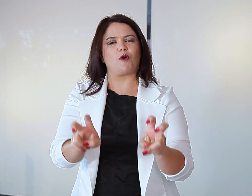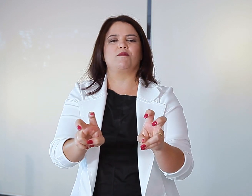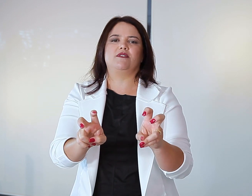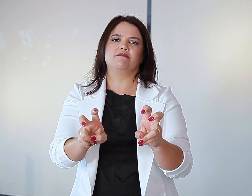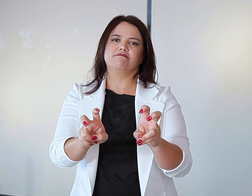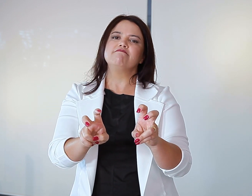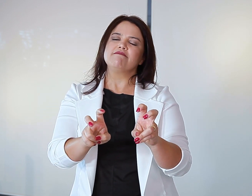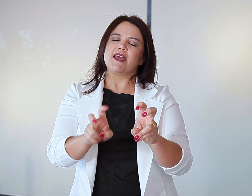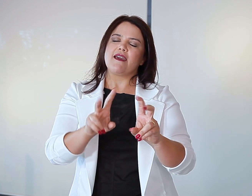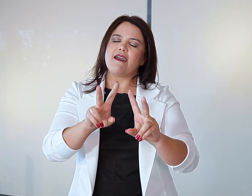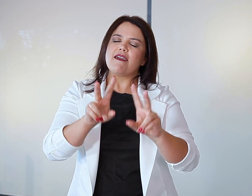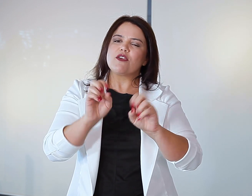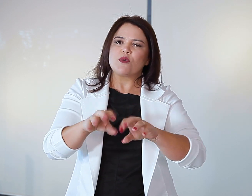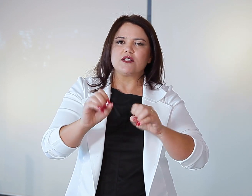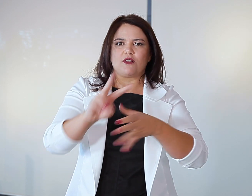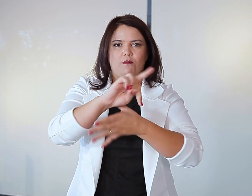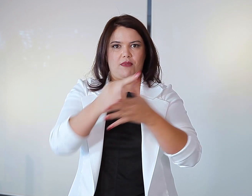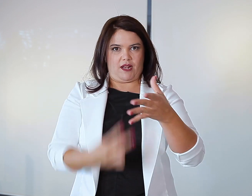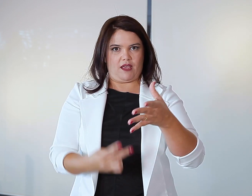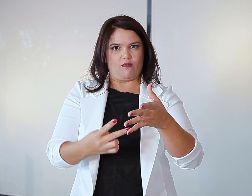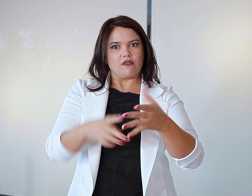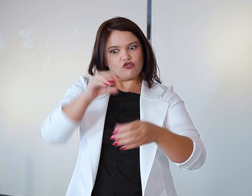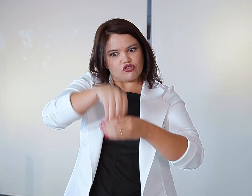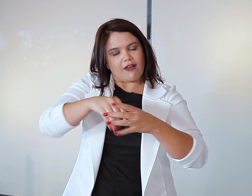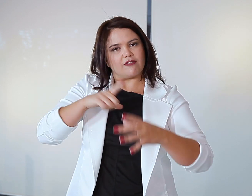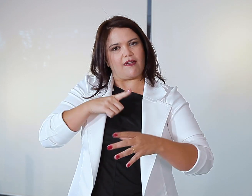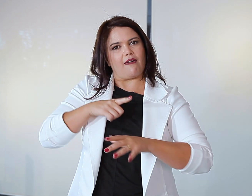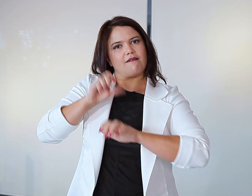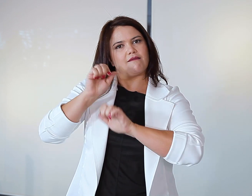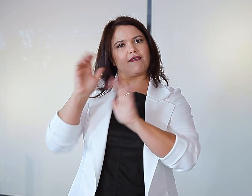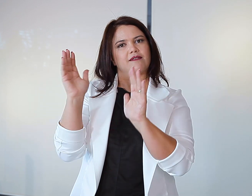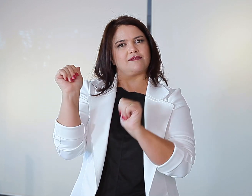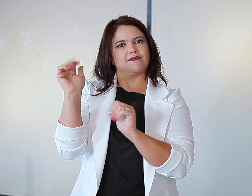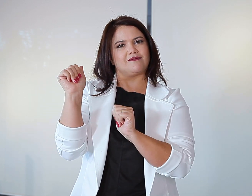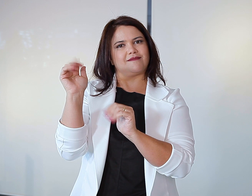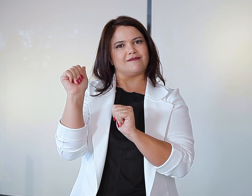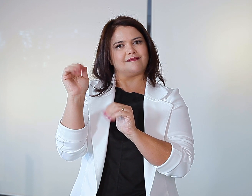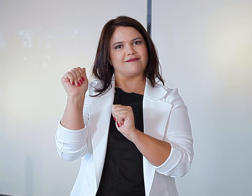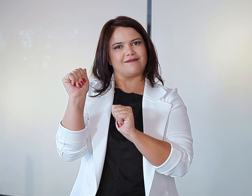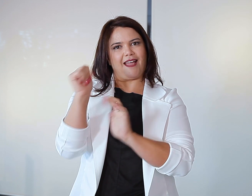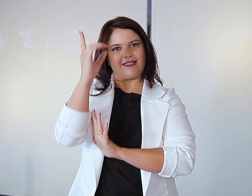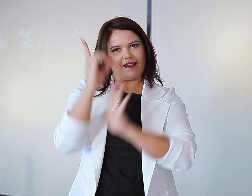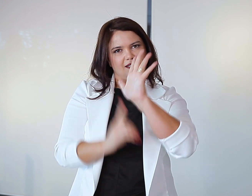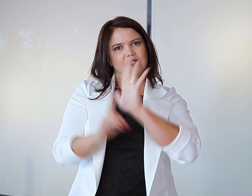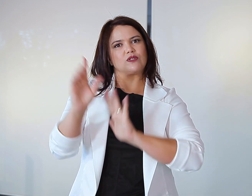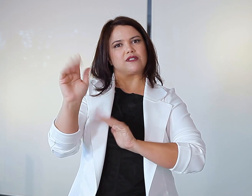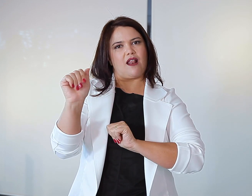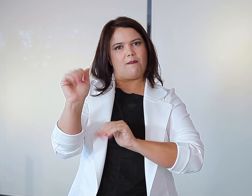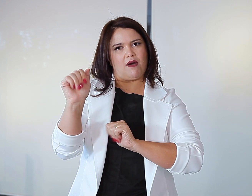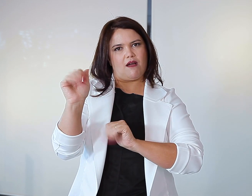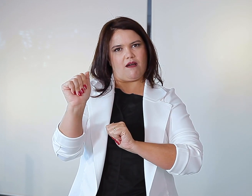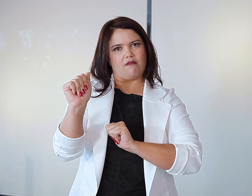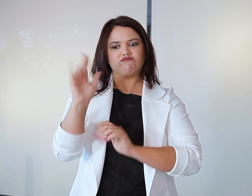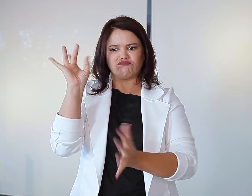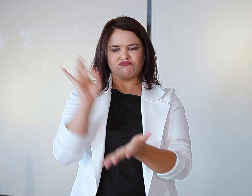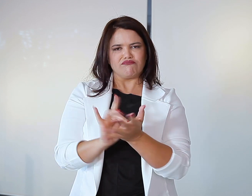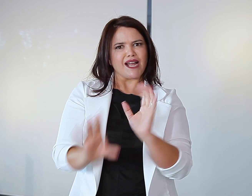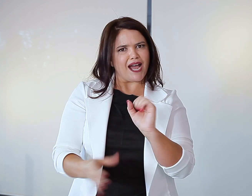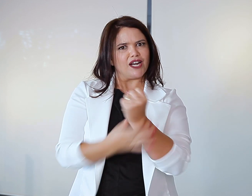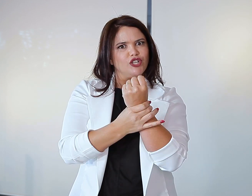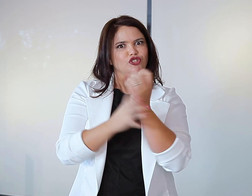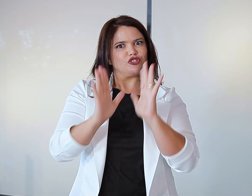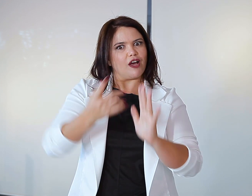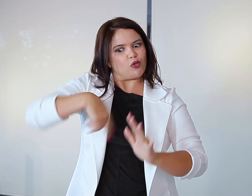que seja também ofertado às famílias informações sobre a pessoa surda, sobre as acessibilidades e os